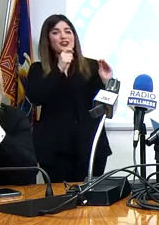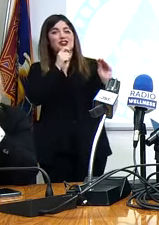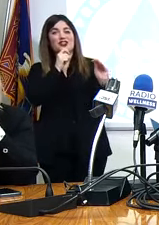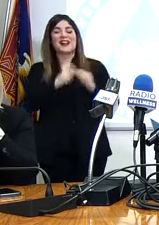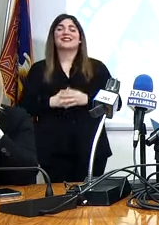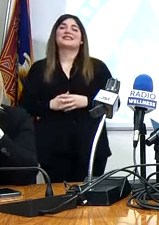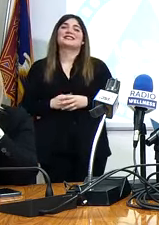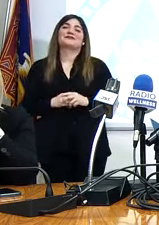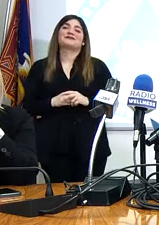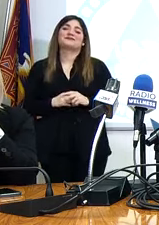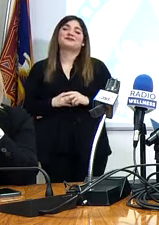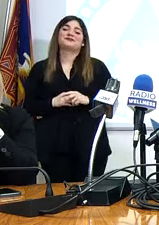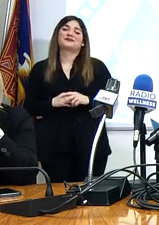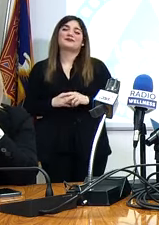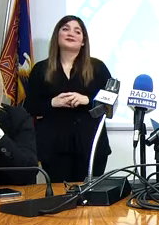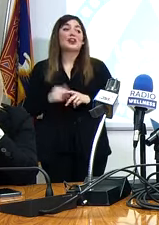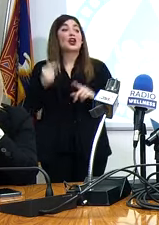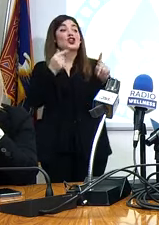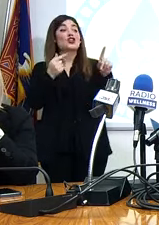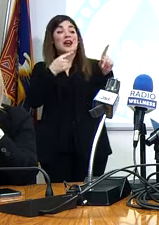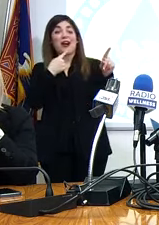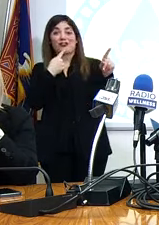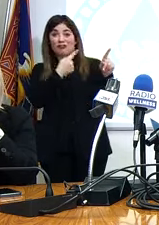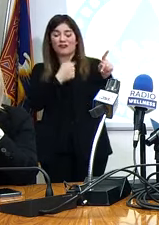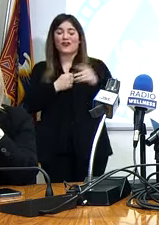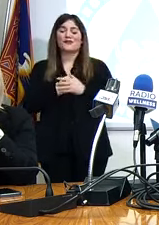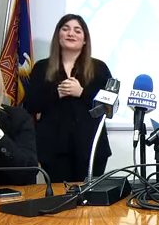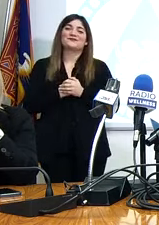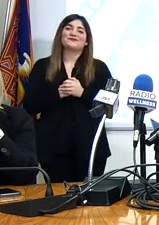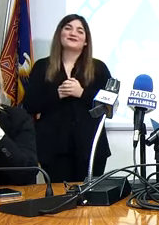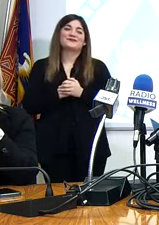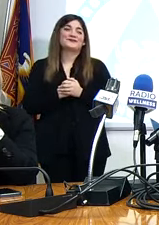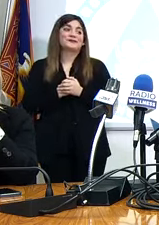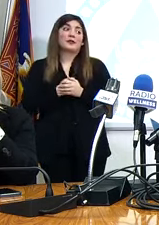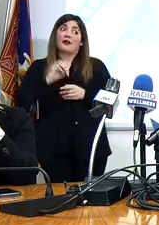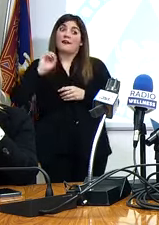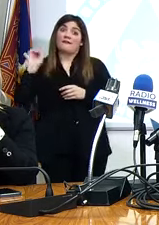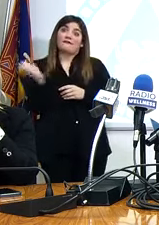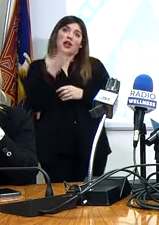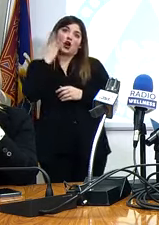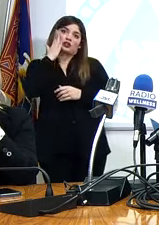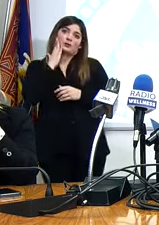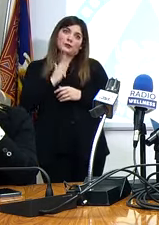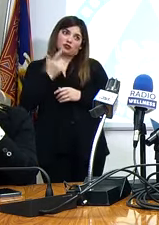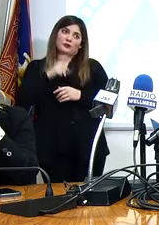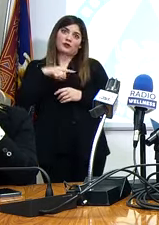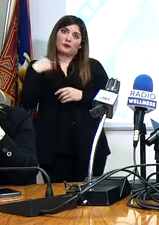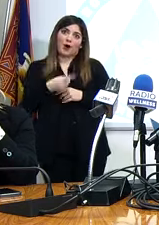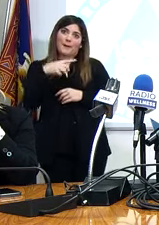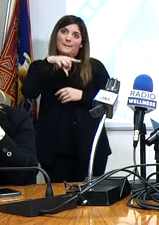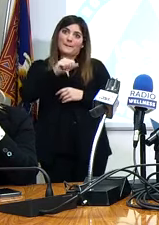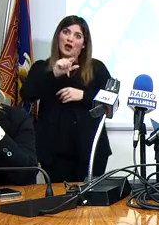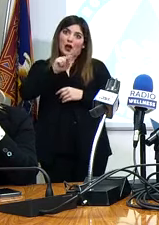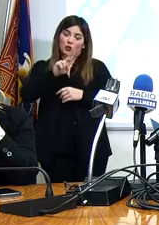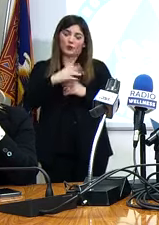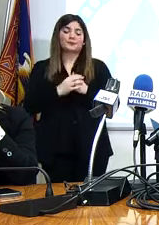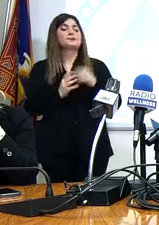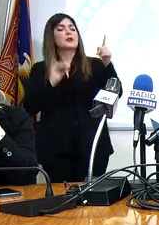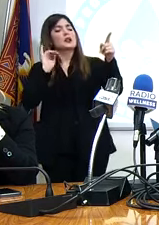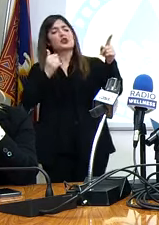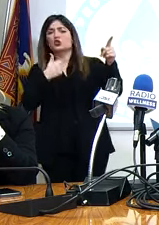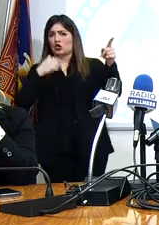ok. Tosatto, vai. C'è un veloce giro, così poi lasciamo la parola a Palù. Grazie. Buongiorno.